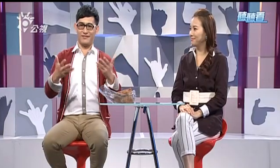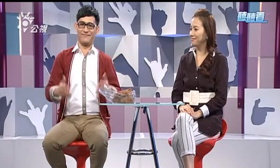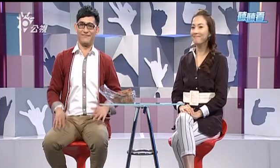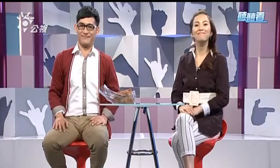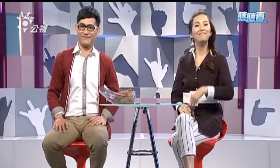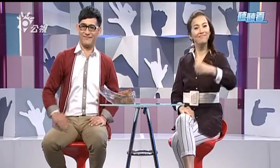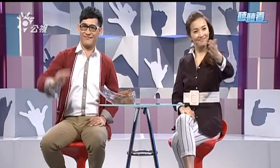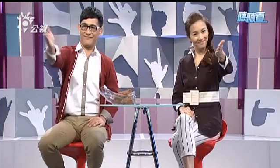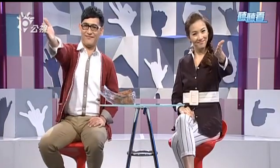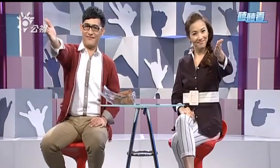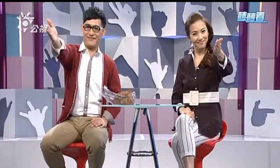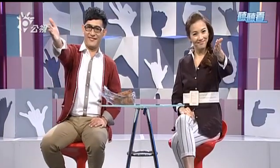题， 请看。